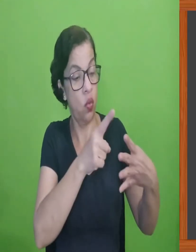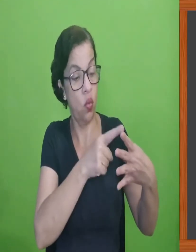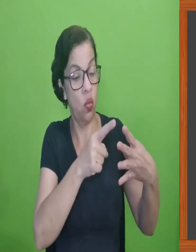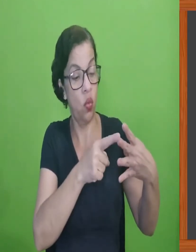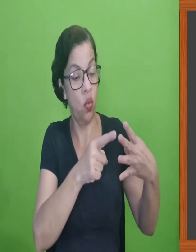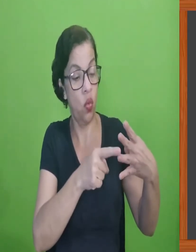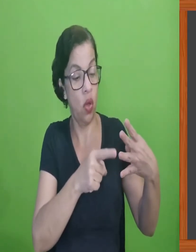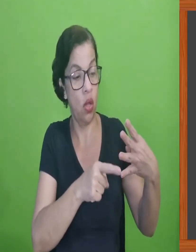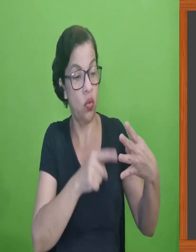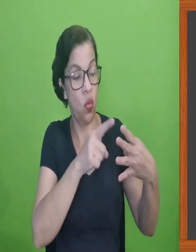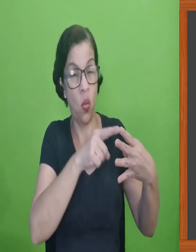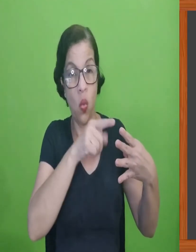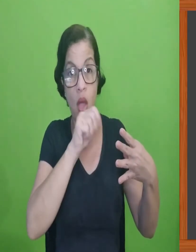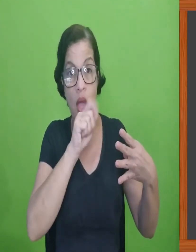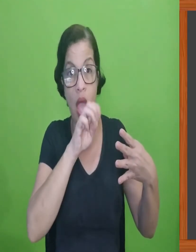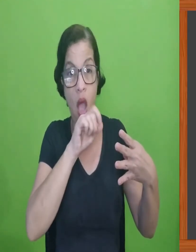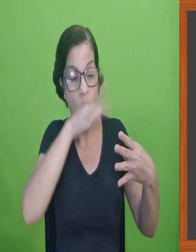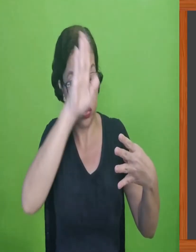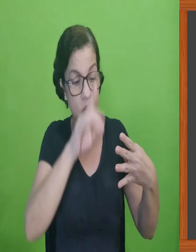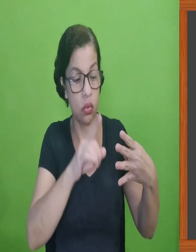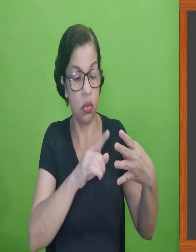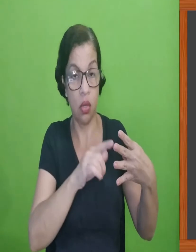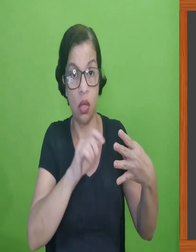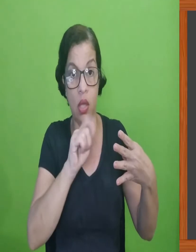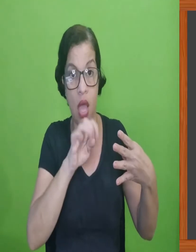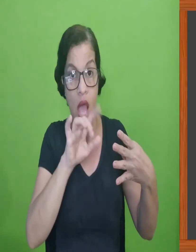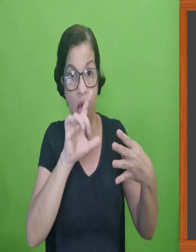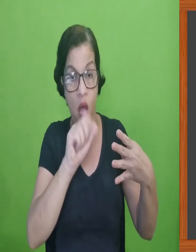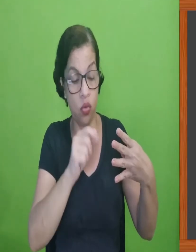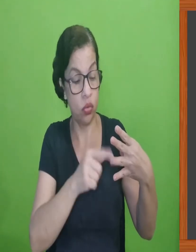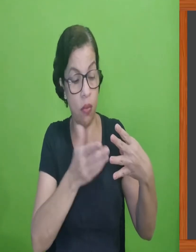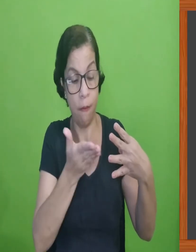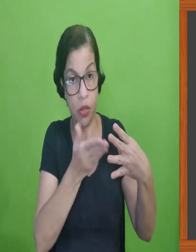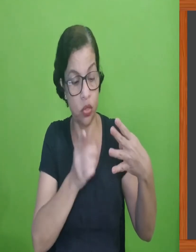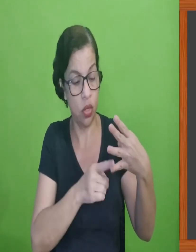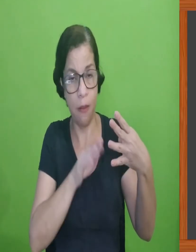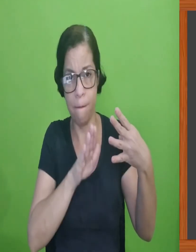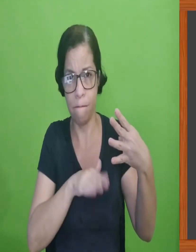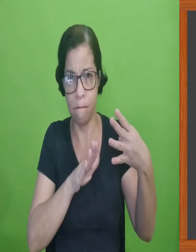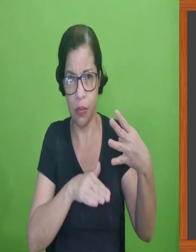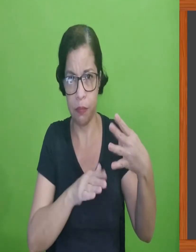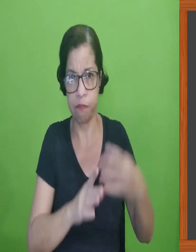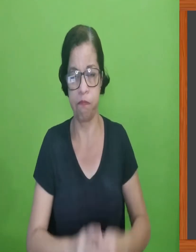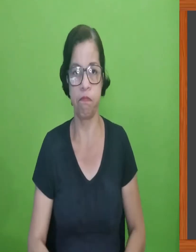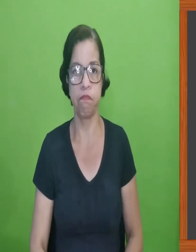níveis: muito alto, alto, intermediário e baixo.